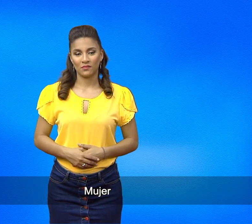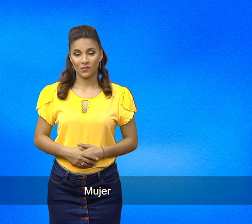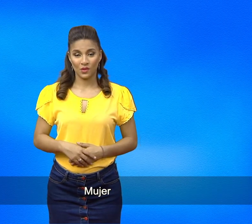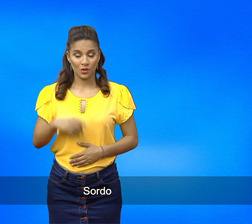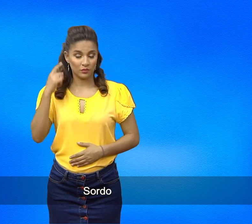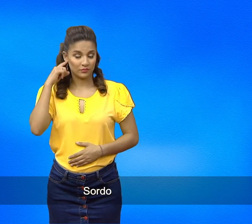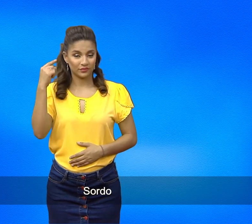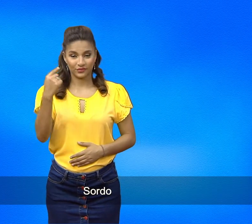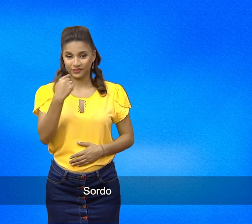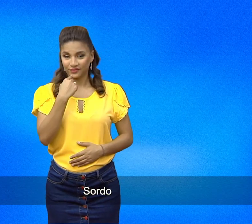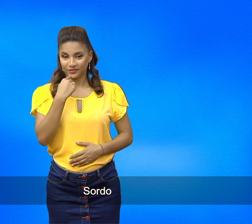sordo